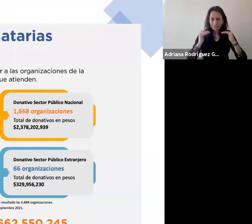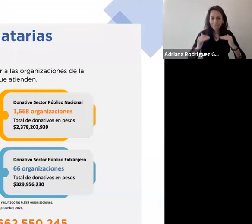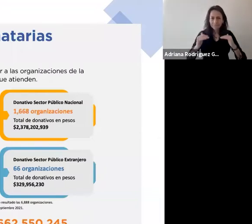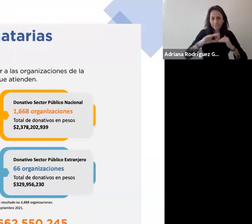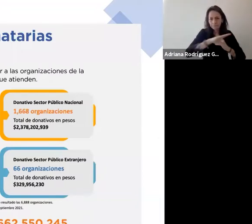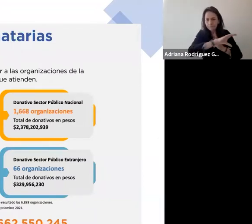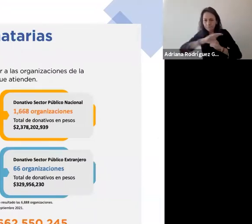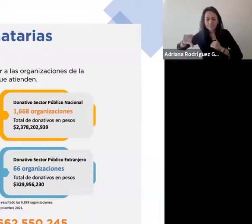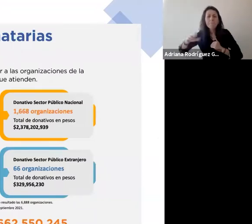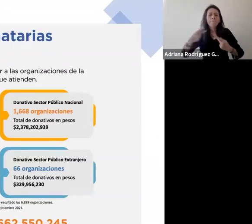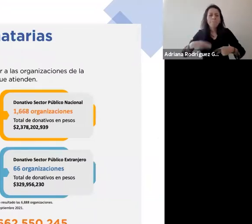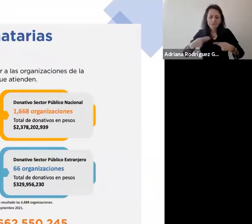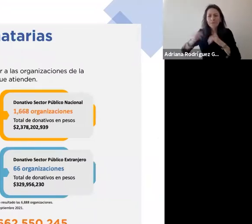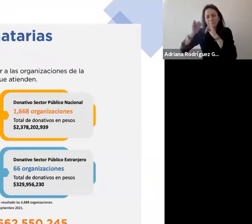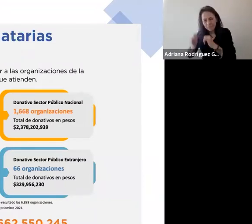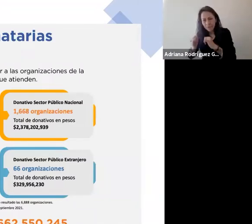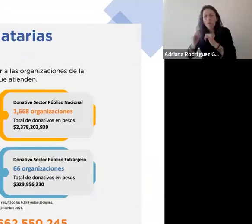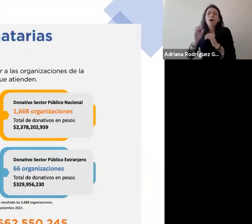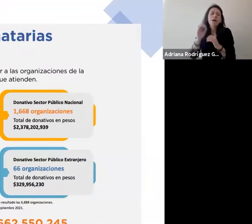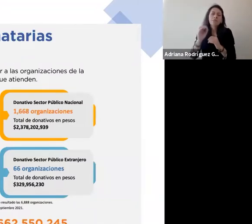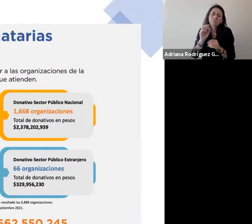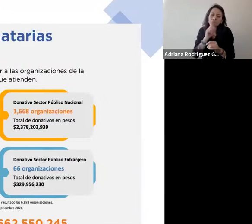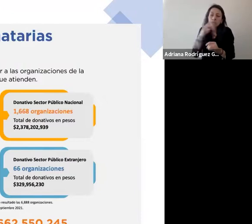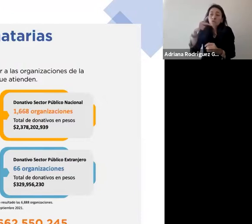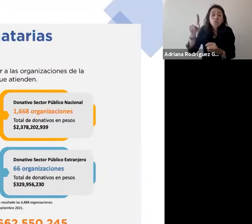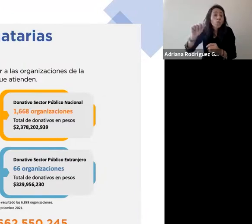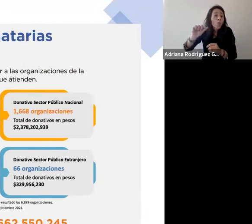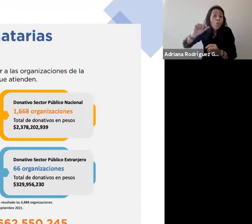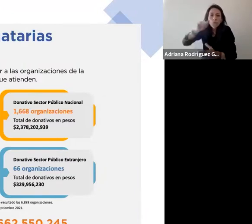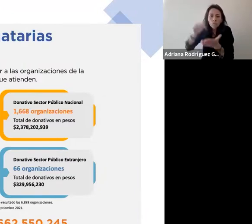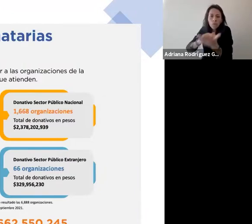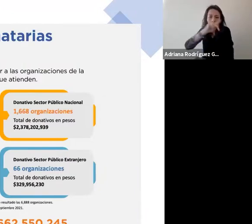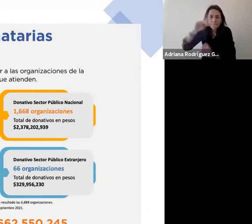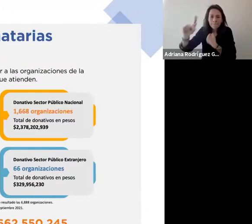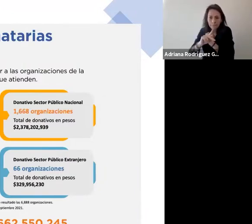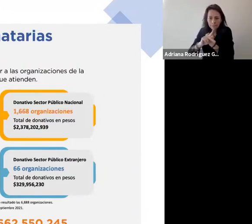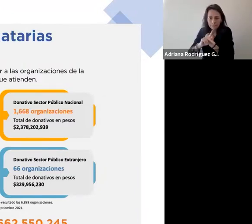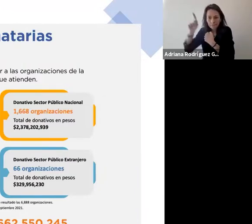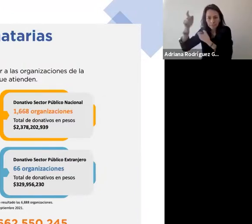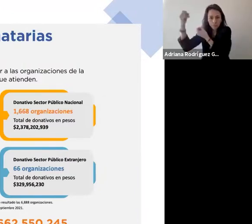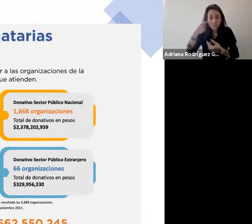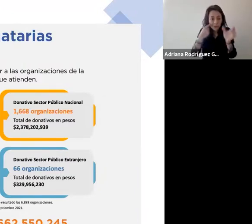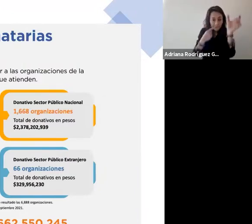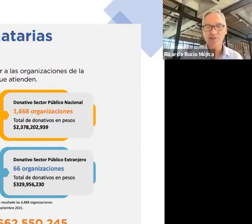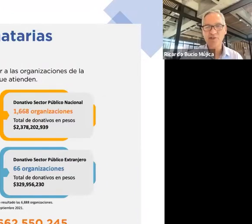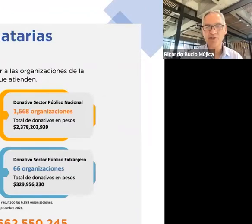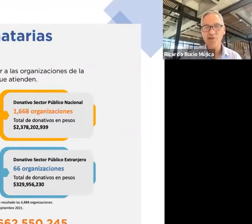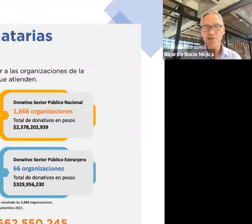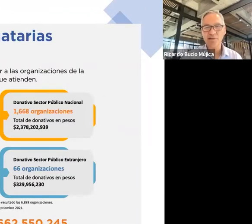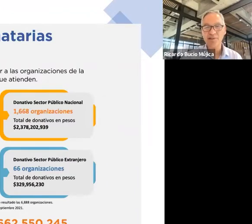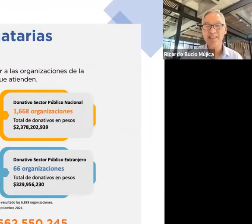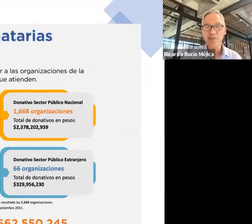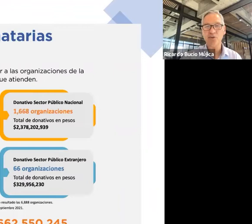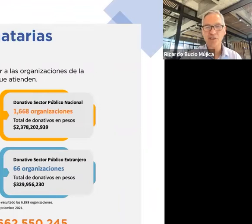físicas o morales extranjeras. Yo quisiera que pongan énfasis en la de en medio. Casi 1,000 organizaciones